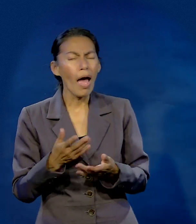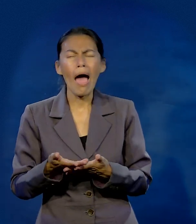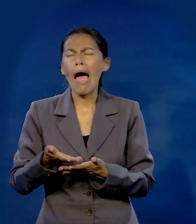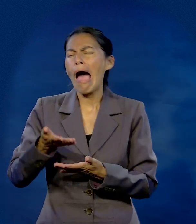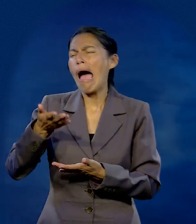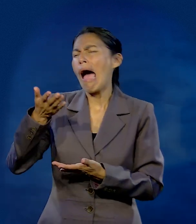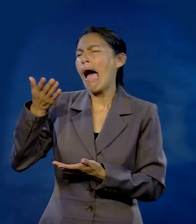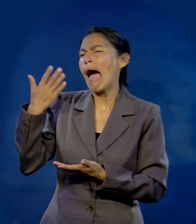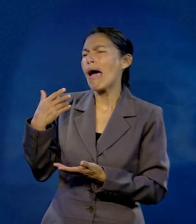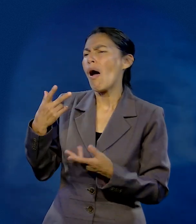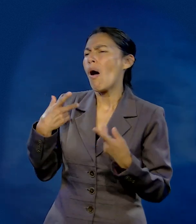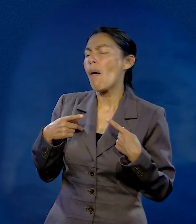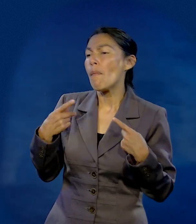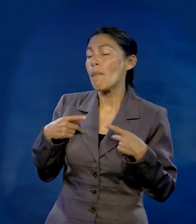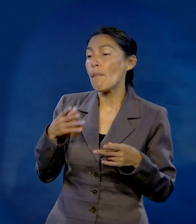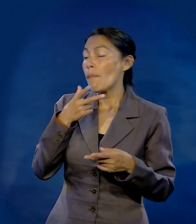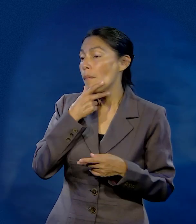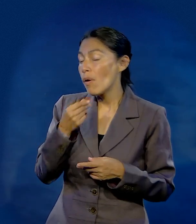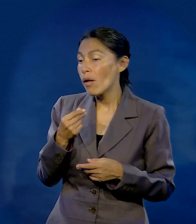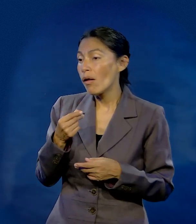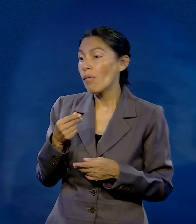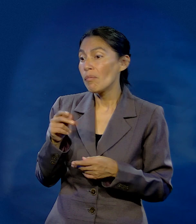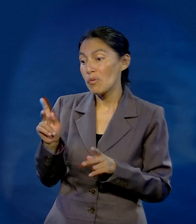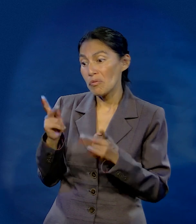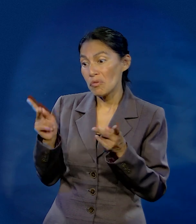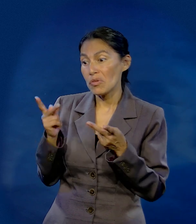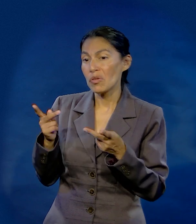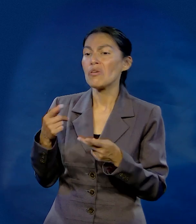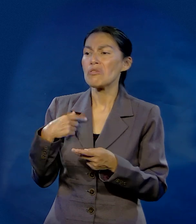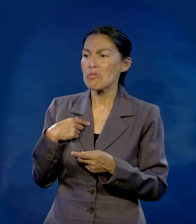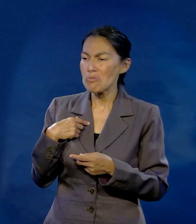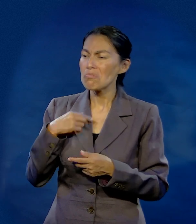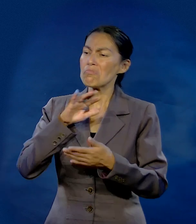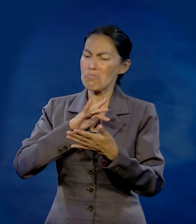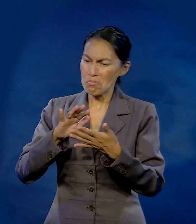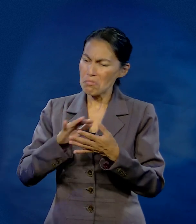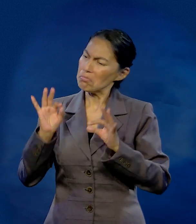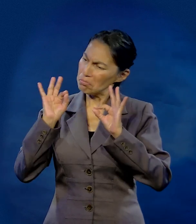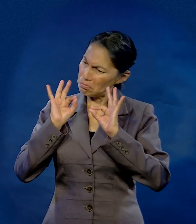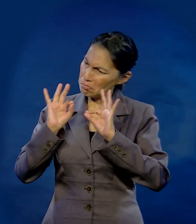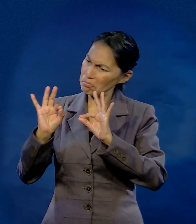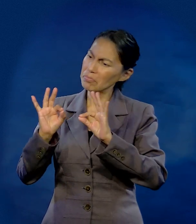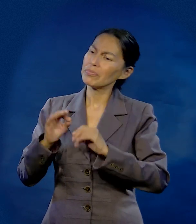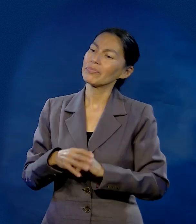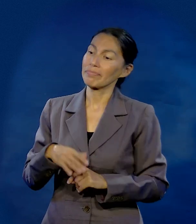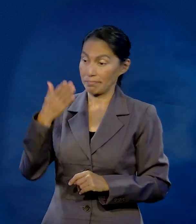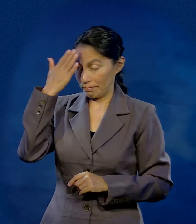empiezo a revisar todos los libros y encuentro una serie de libros rojos juntos